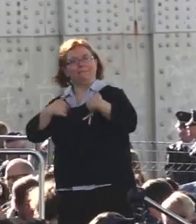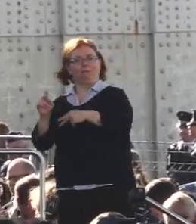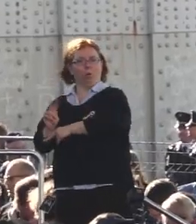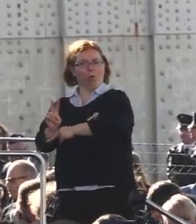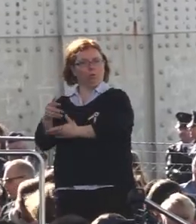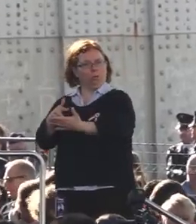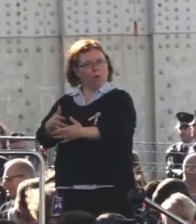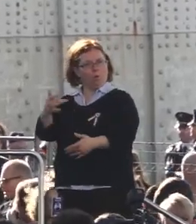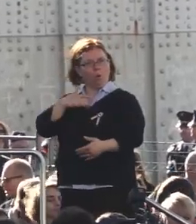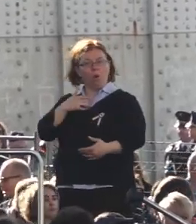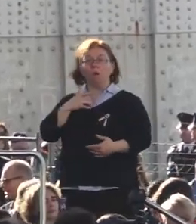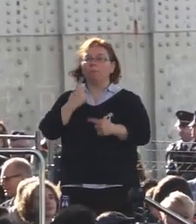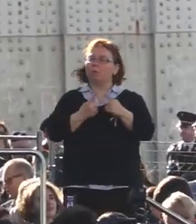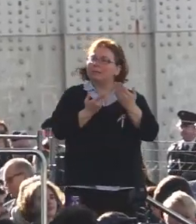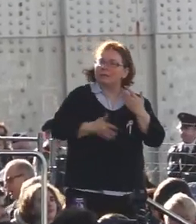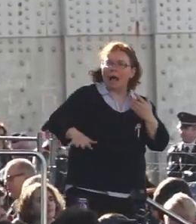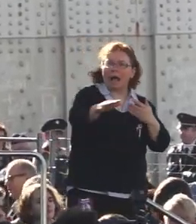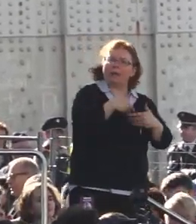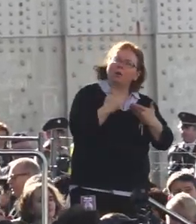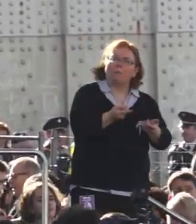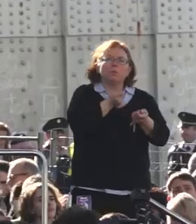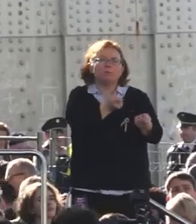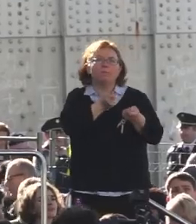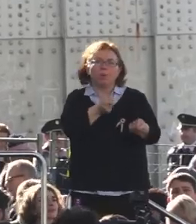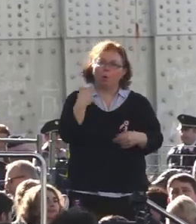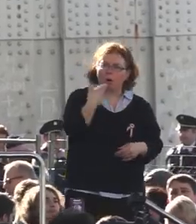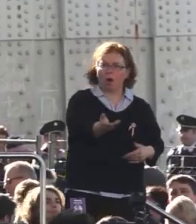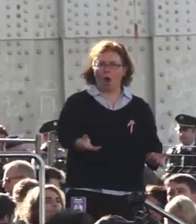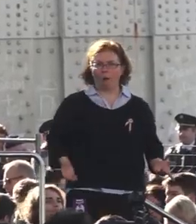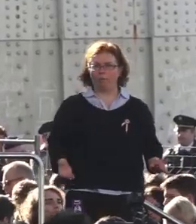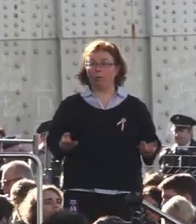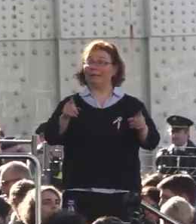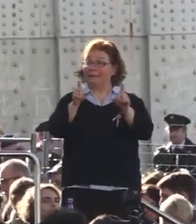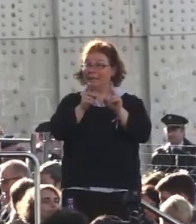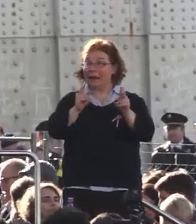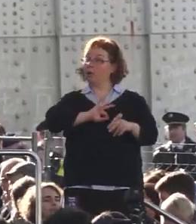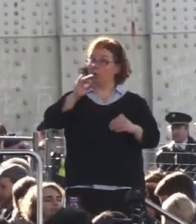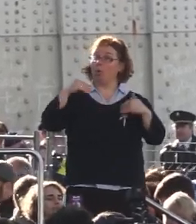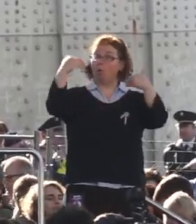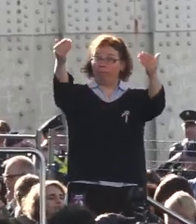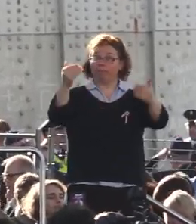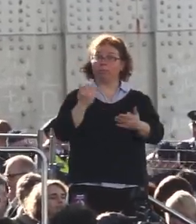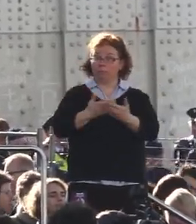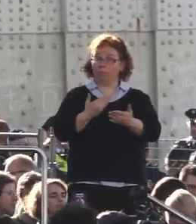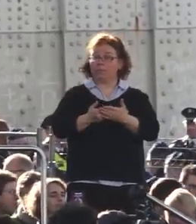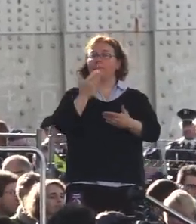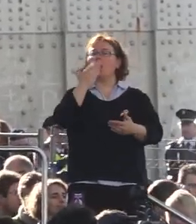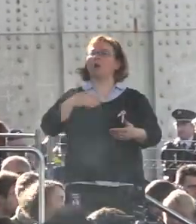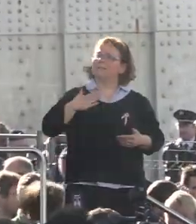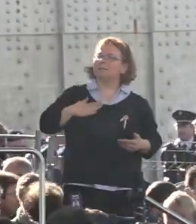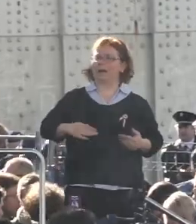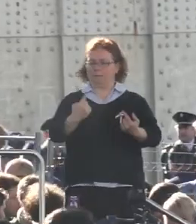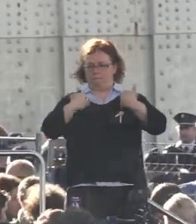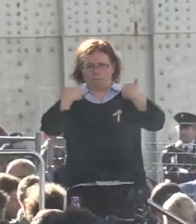kontroll, és a szegényeknek is jut szponzor. Így lehetünk mi jobbak, ha